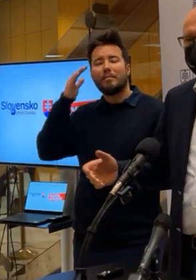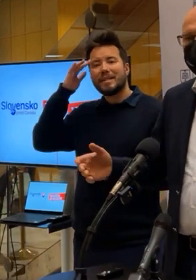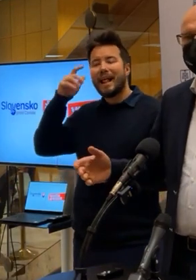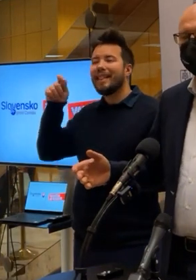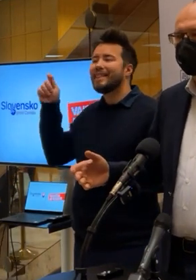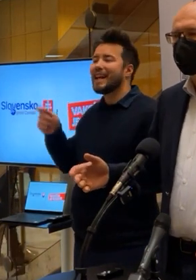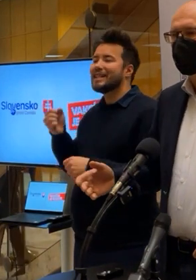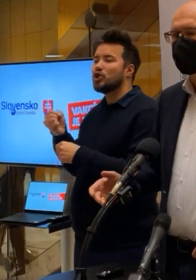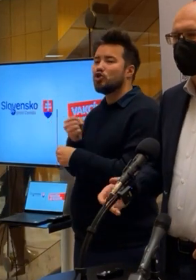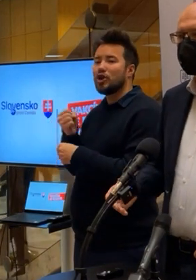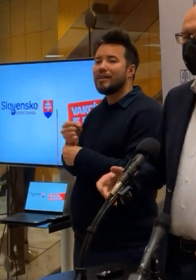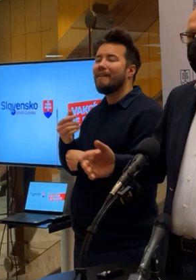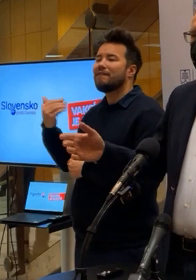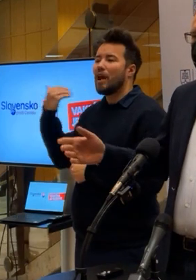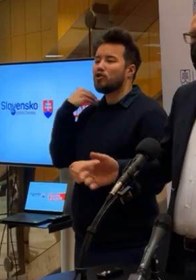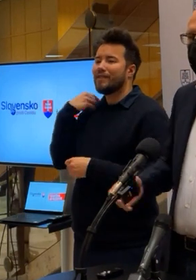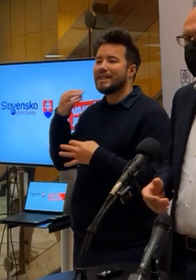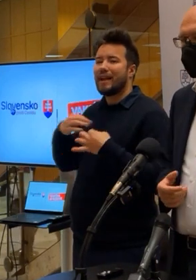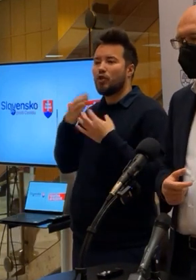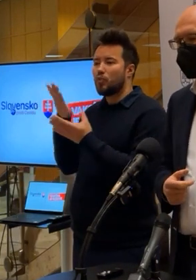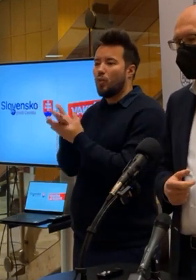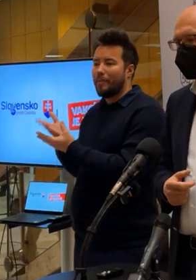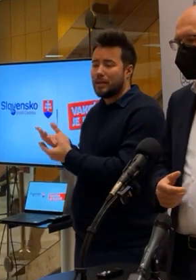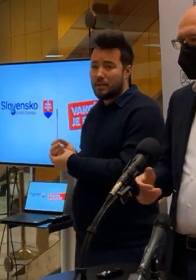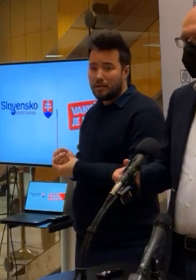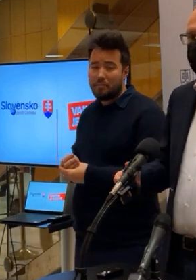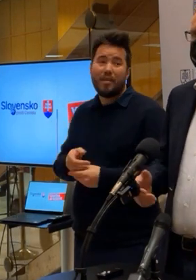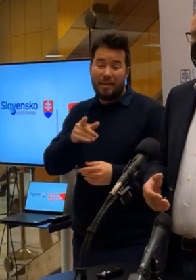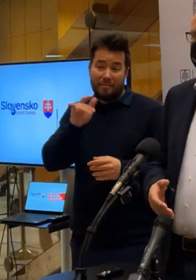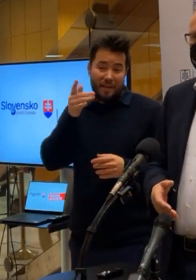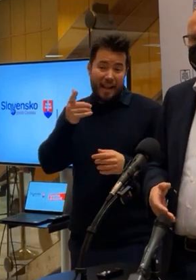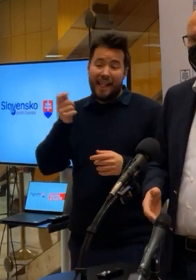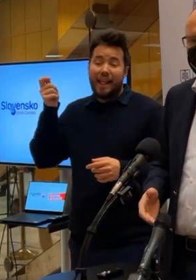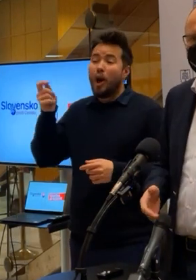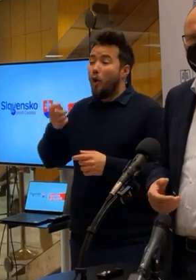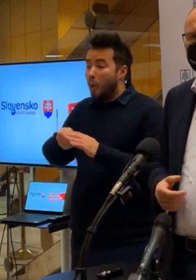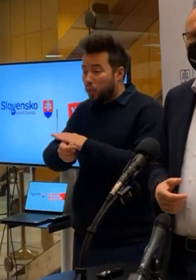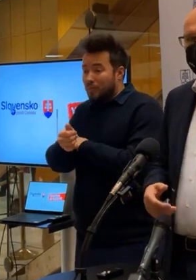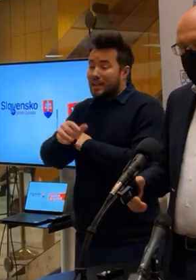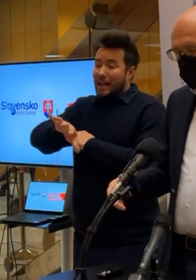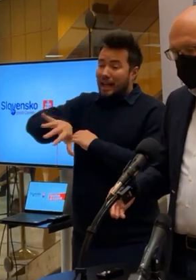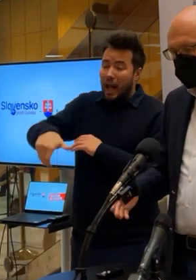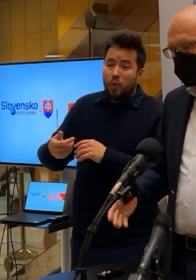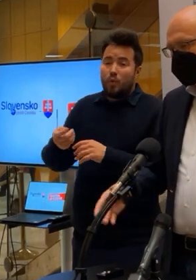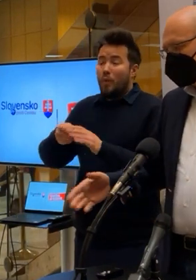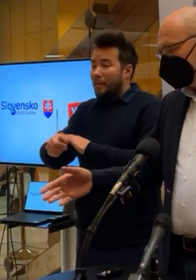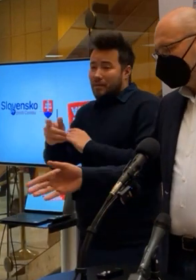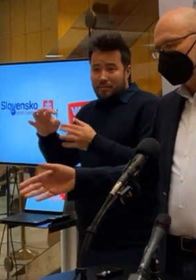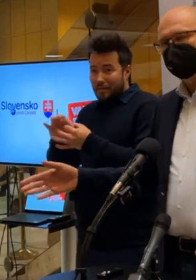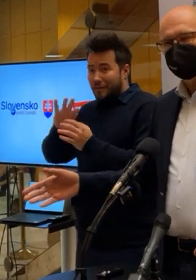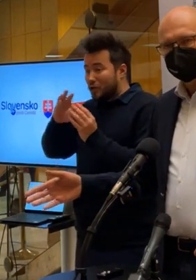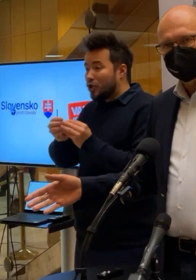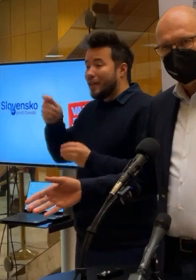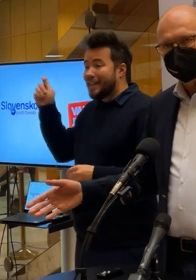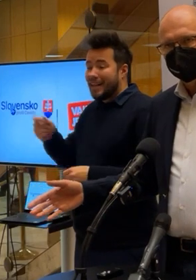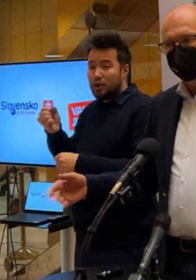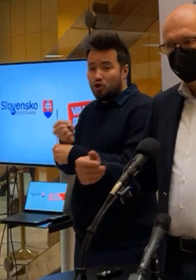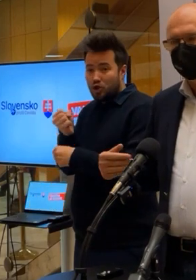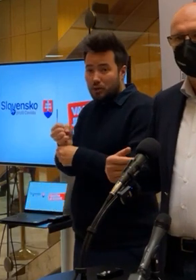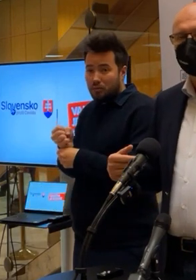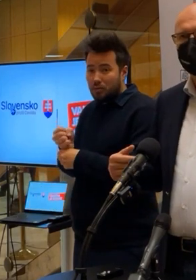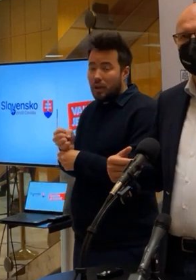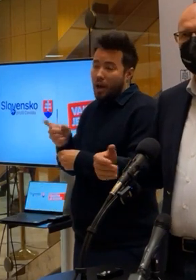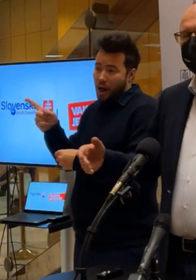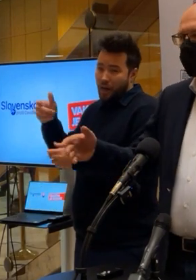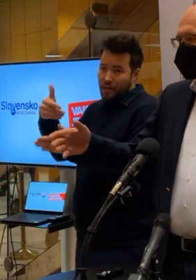Trestný čin je aj korupcia, trestný čin je všeobecne kradnúť, uplácať a tak ďalej, však áno, ale máme tu aj nejakú realitu. A